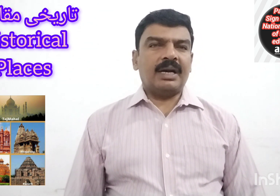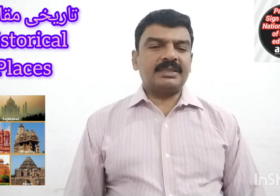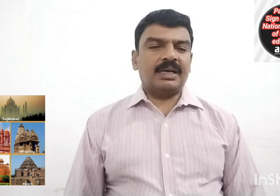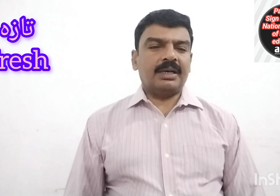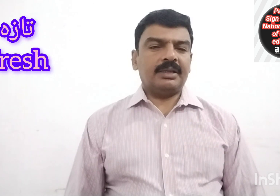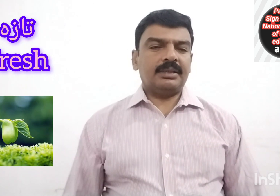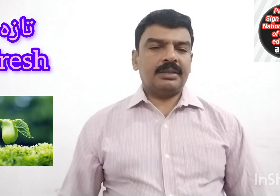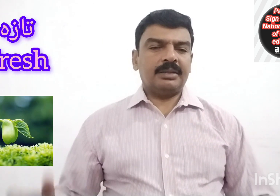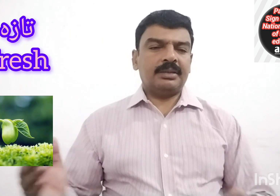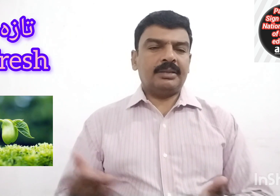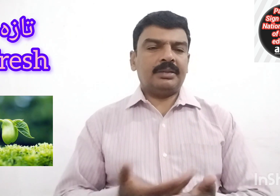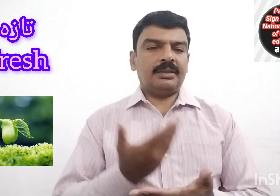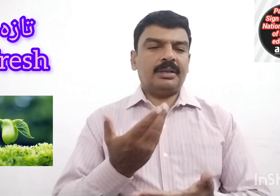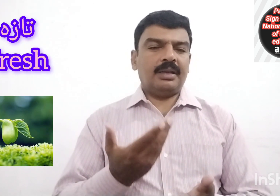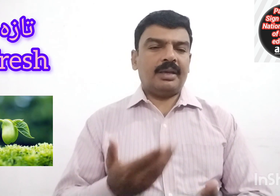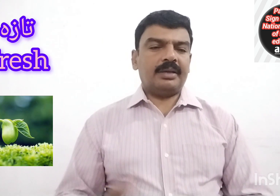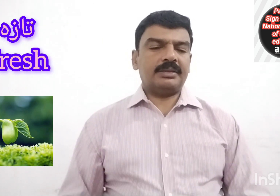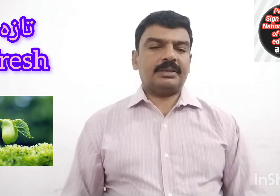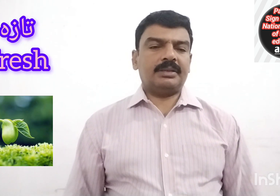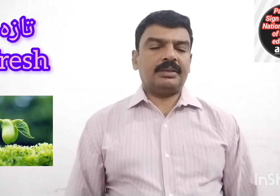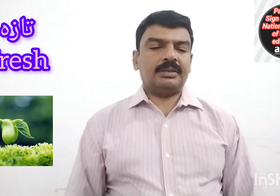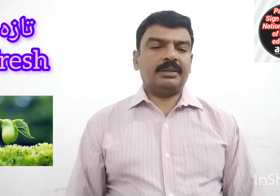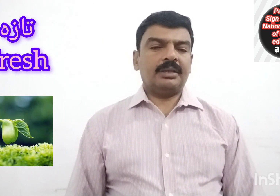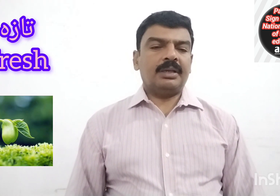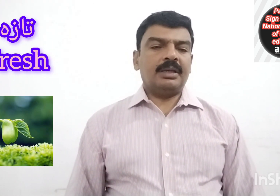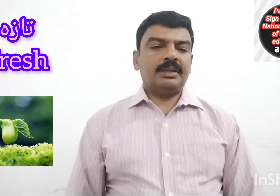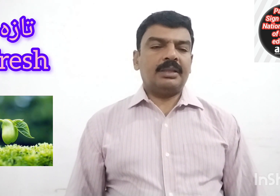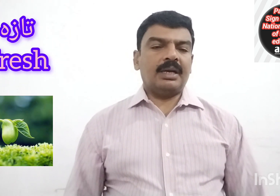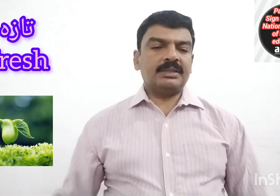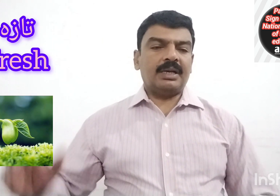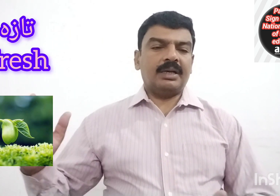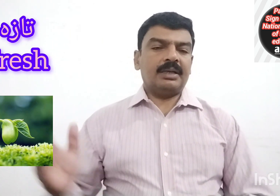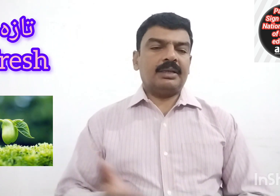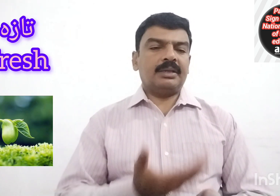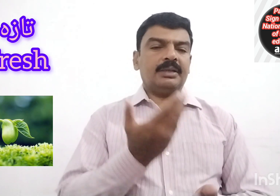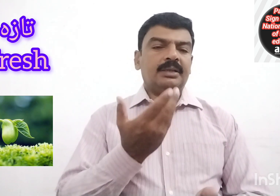ताजा, नेक आसान। ताजा,